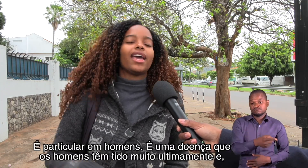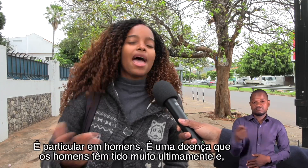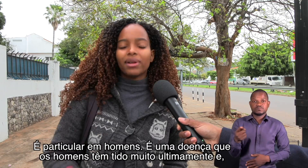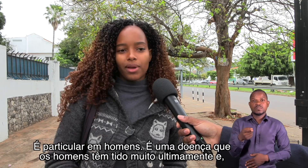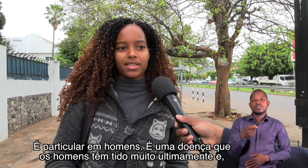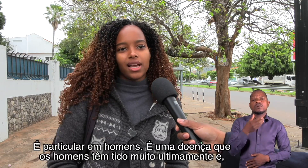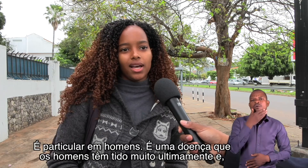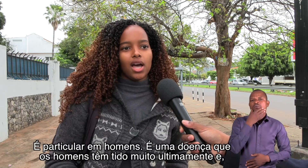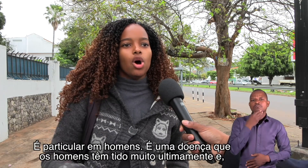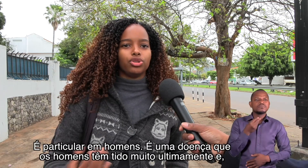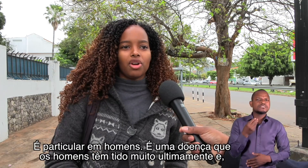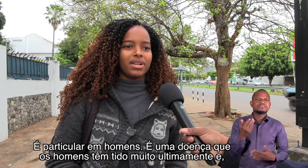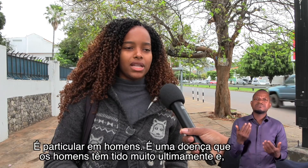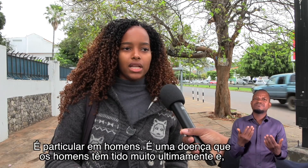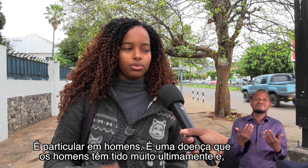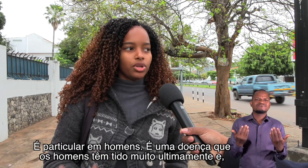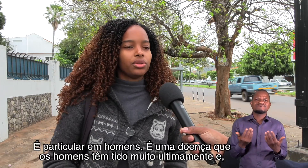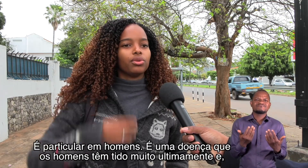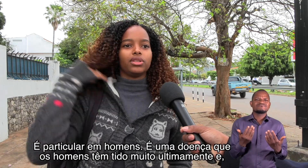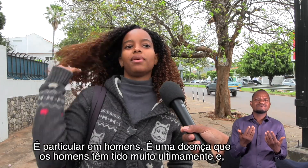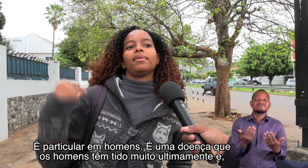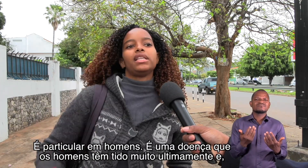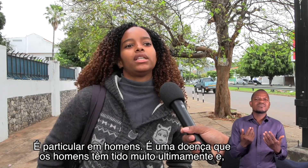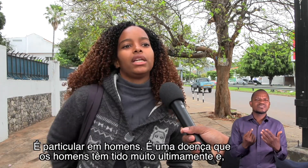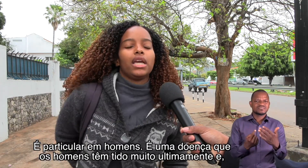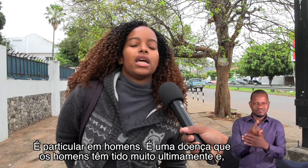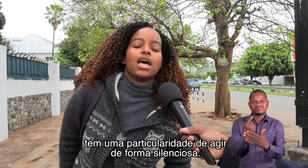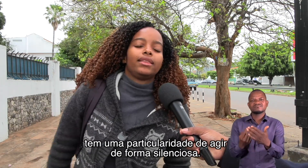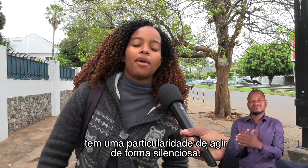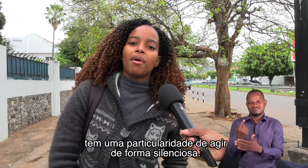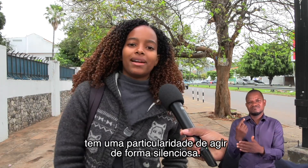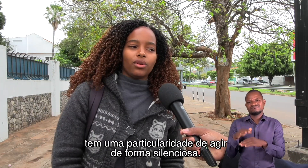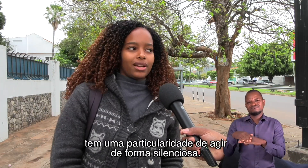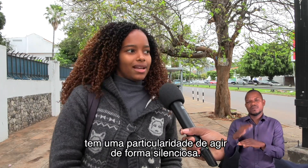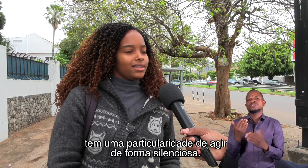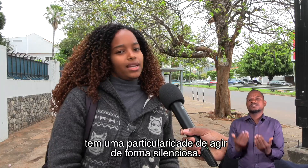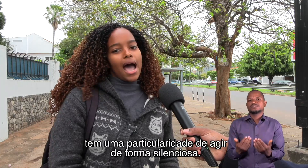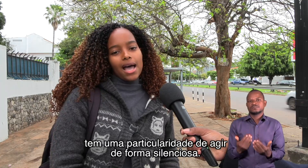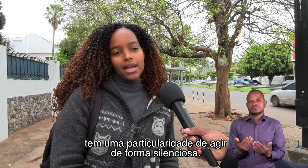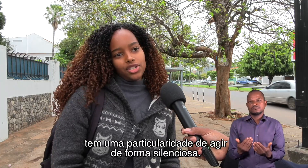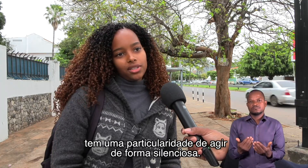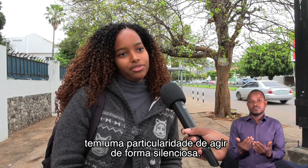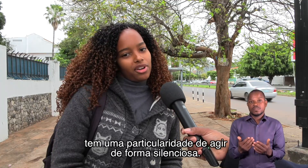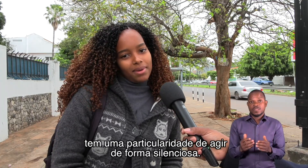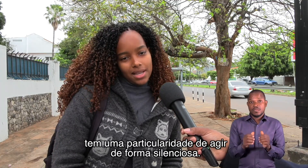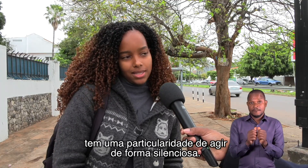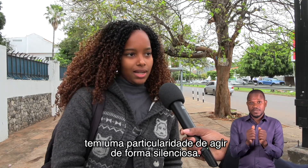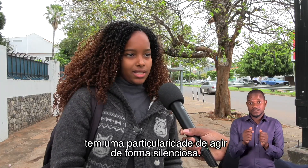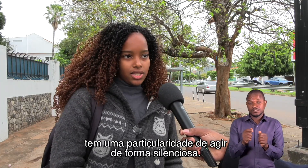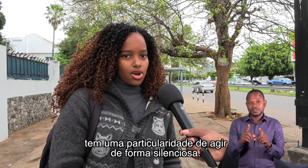é uma doença que os homens têm tido muito ultimamente e tem uma particularidade de agir de forma